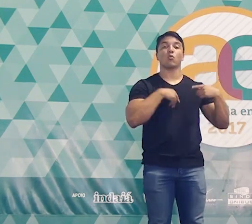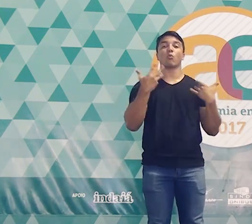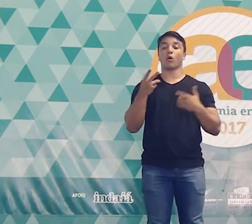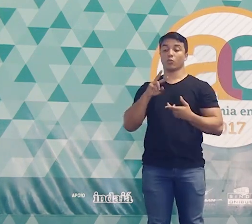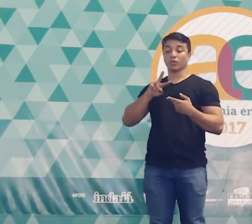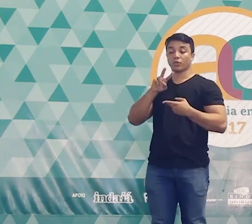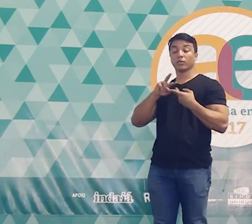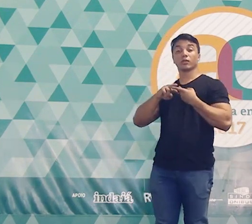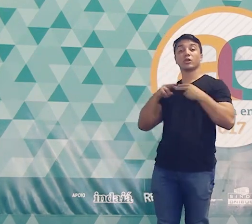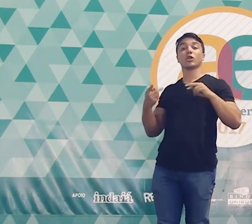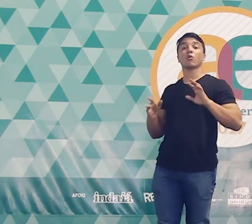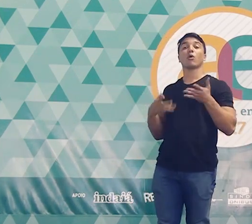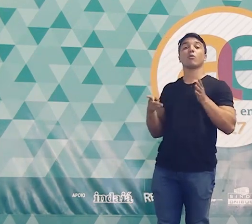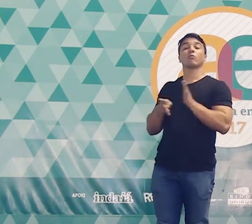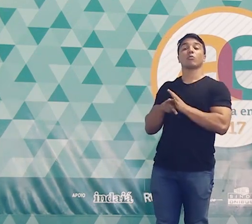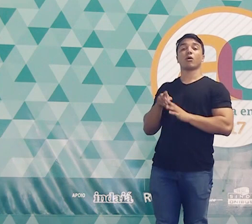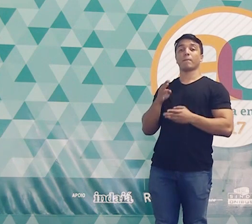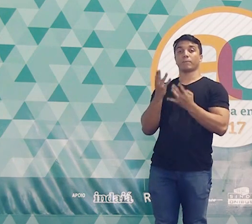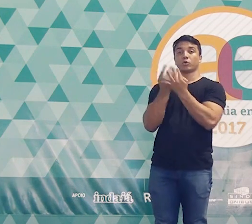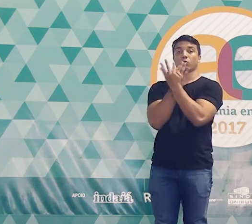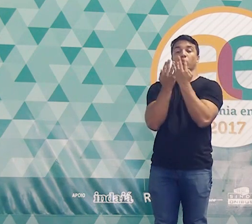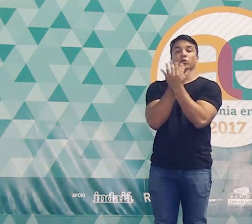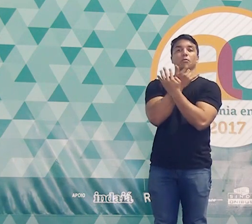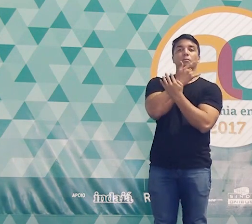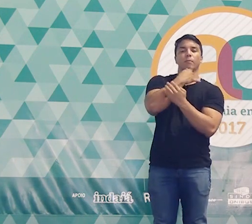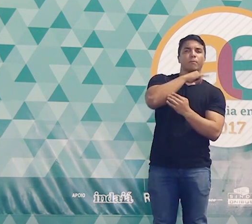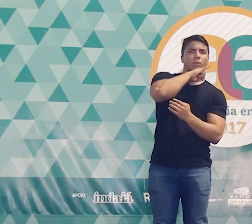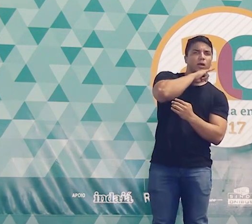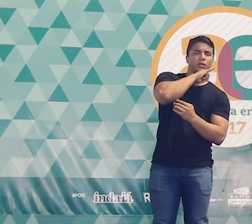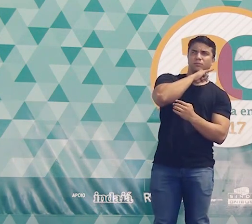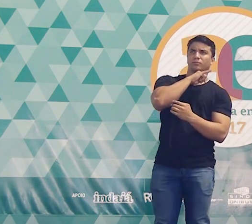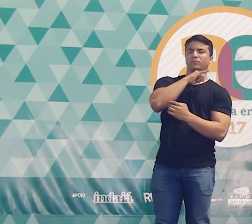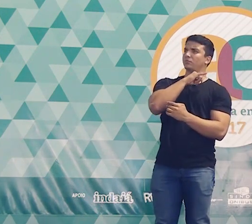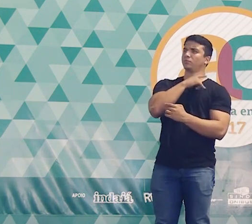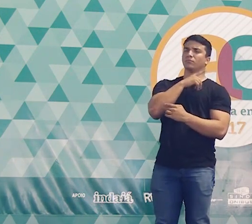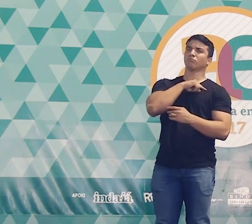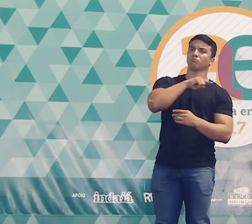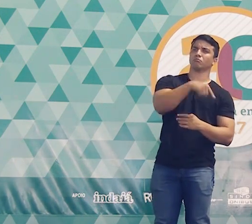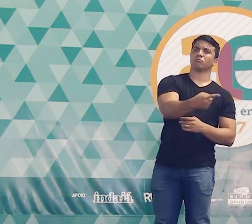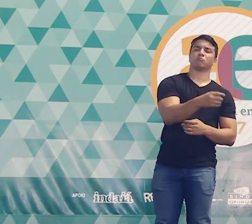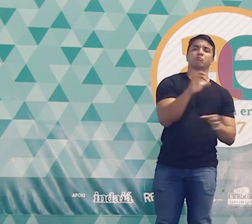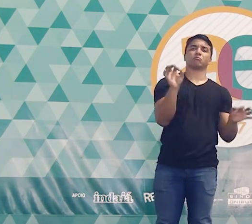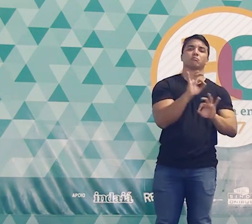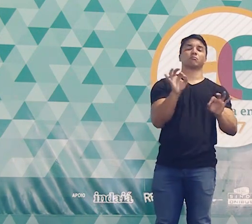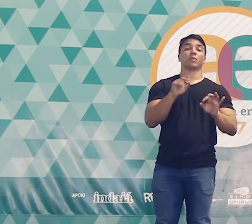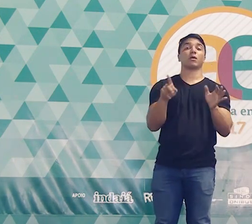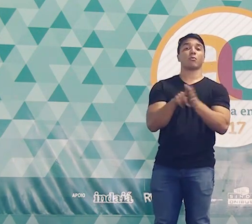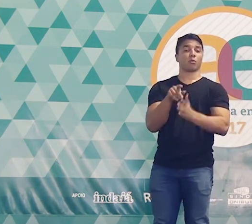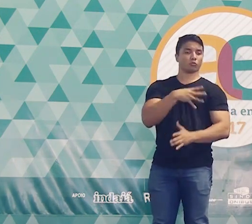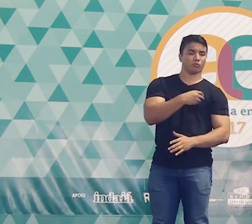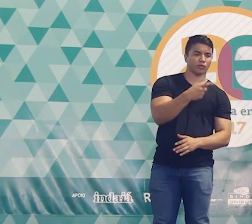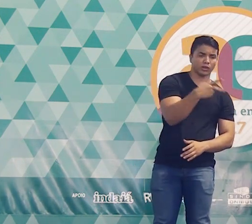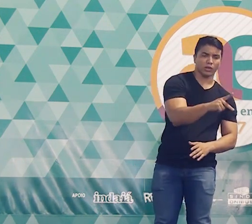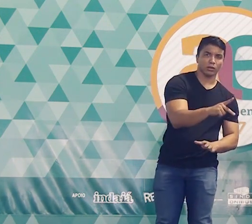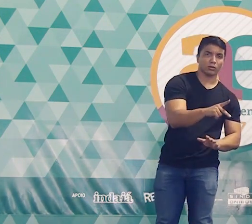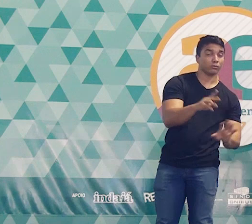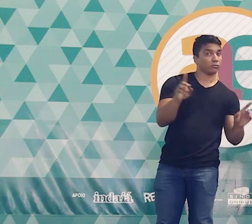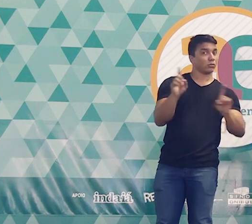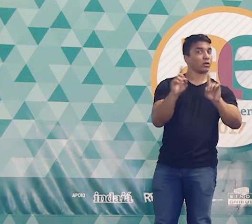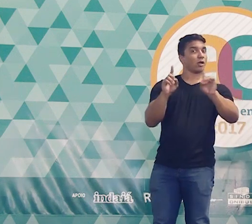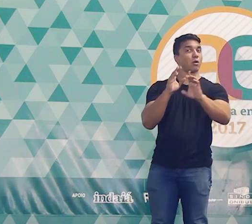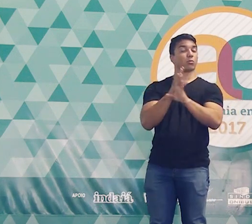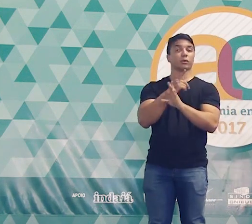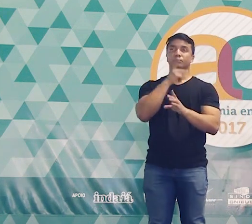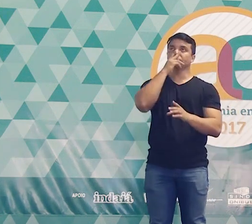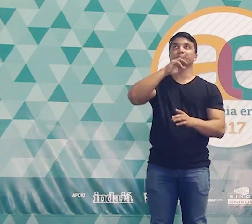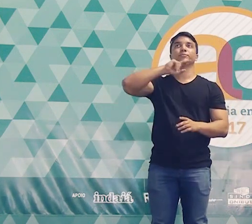devo pegar? É a mitocôndria de quem? É do pai? Não, porque o pai não passa a mitocôndria para o filho. É do filho dele? Não, que o